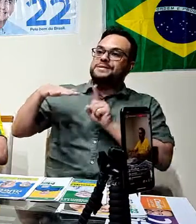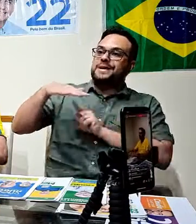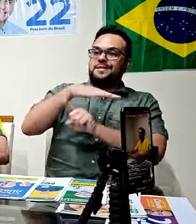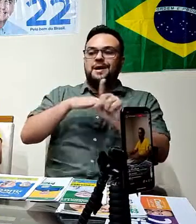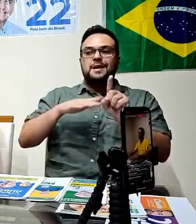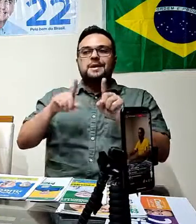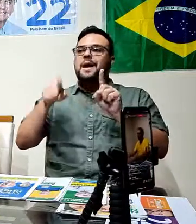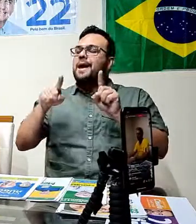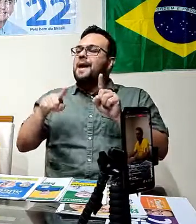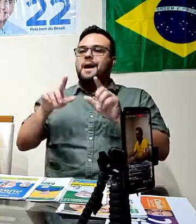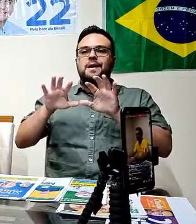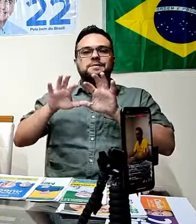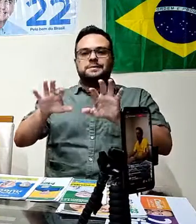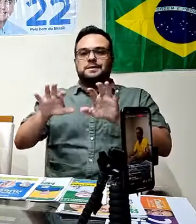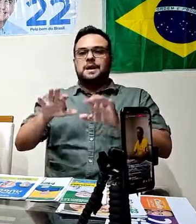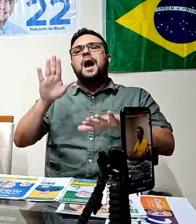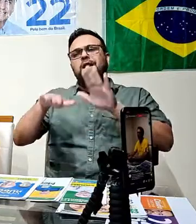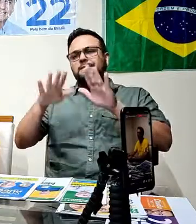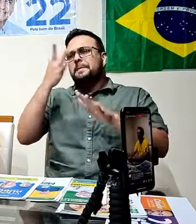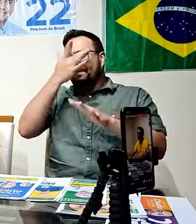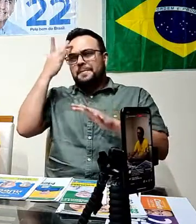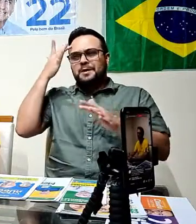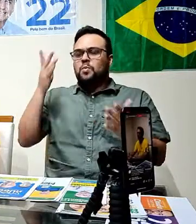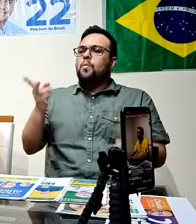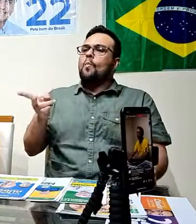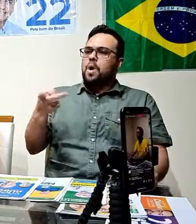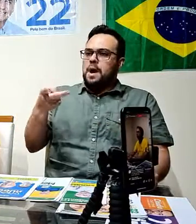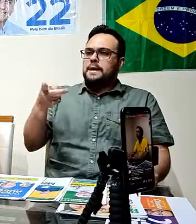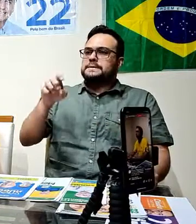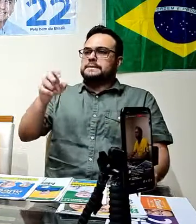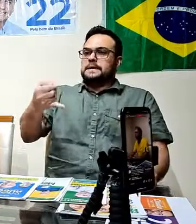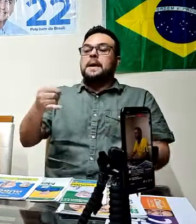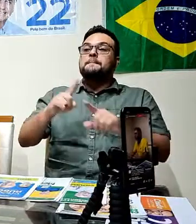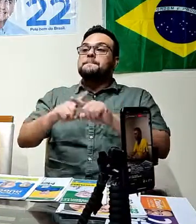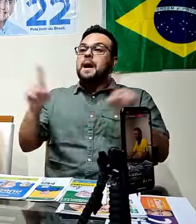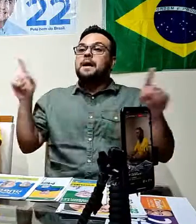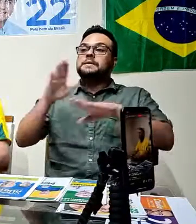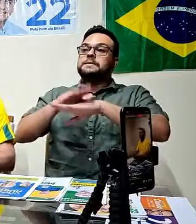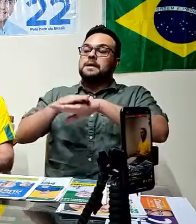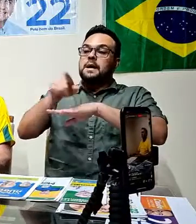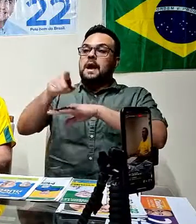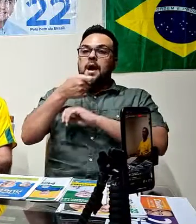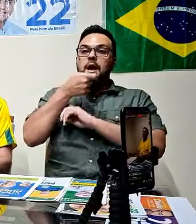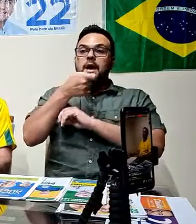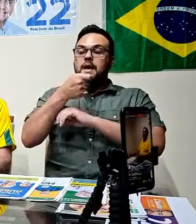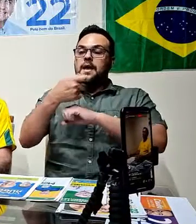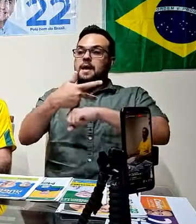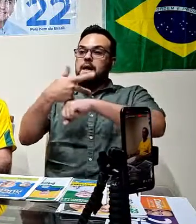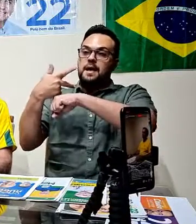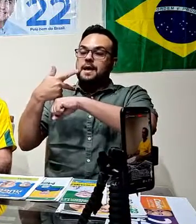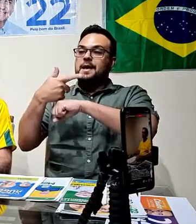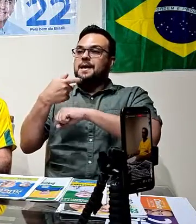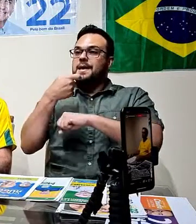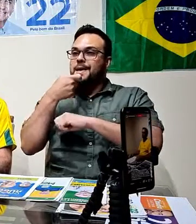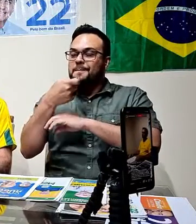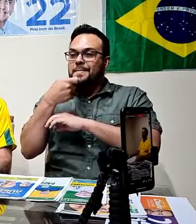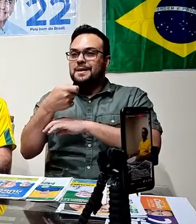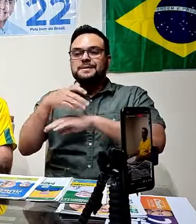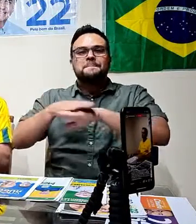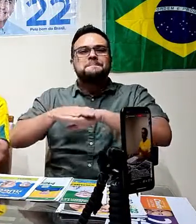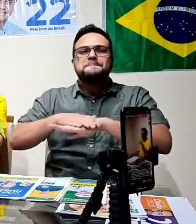quando alguém dá uma pisada na bola por aí, mas a imprensa é contumaz em proceder dessa forma,